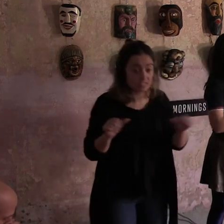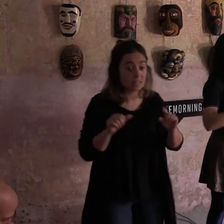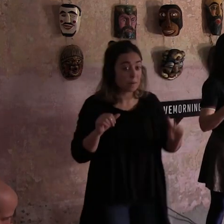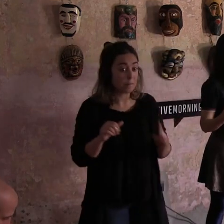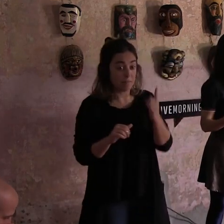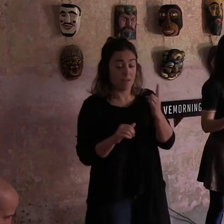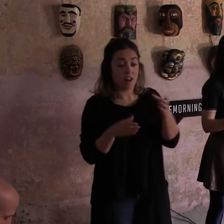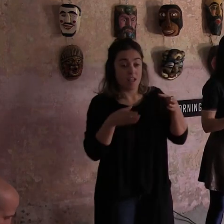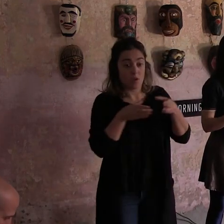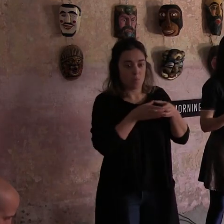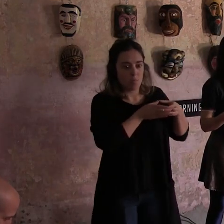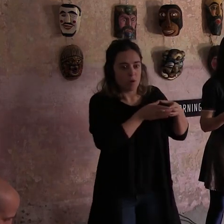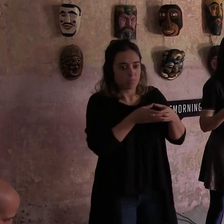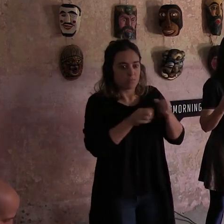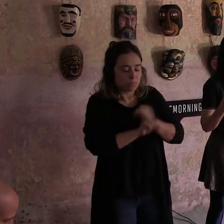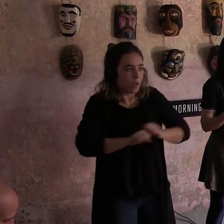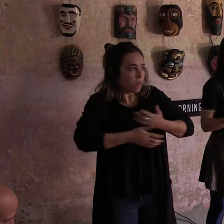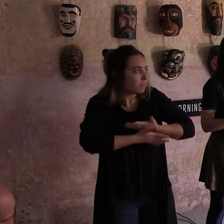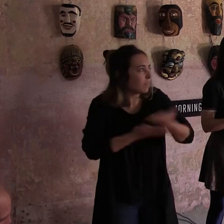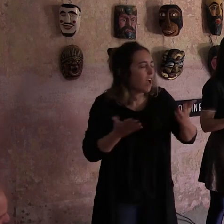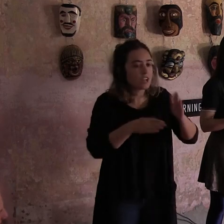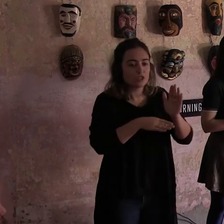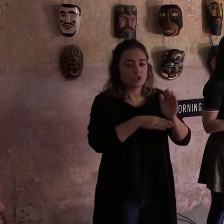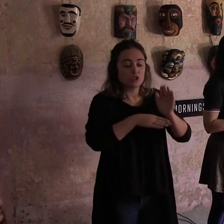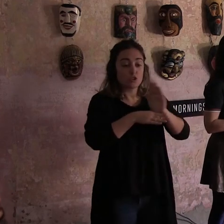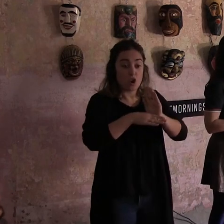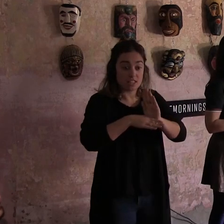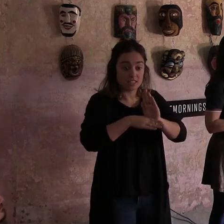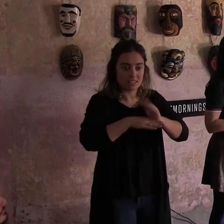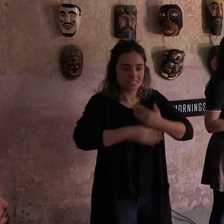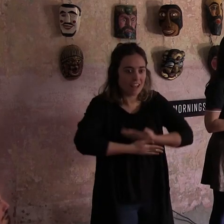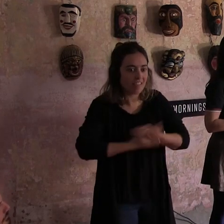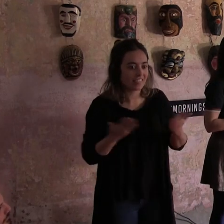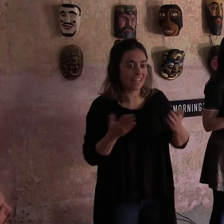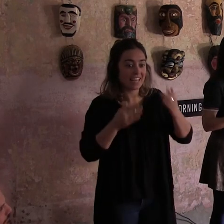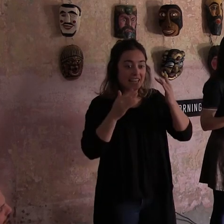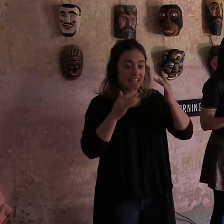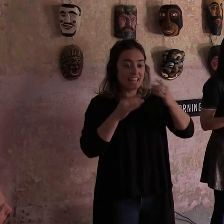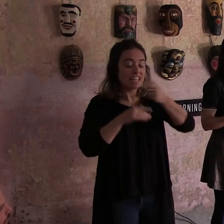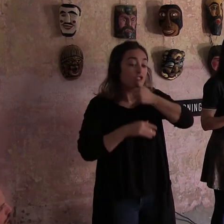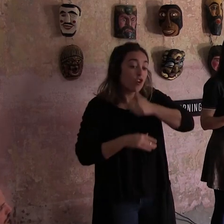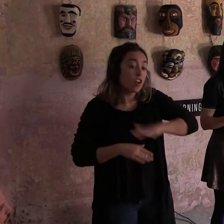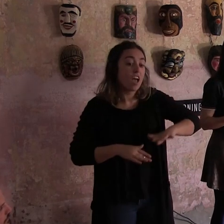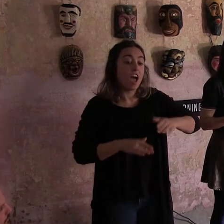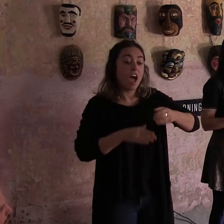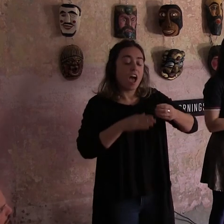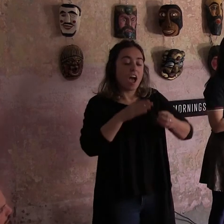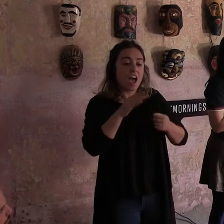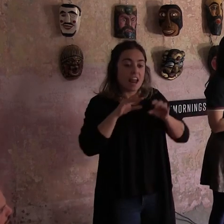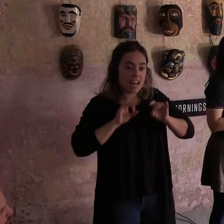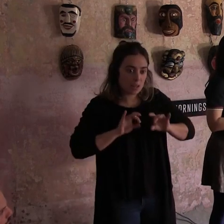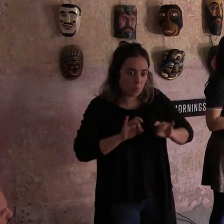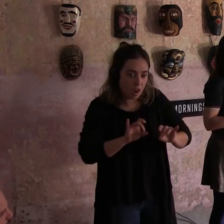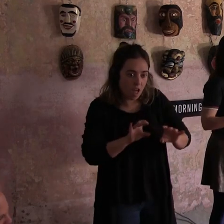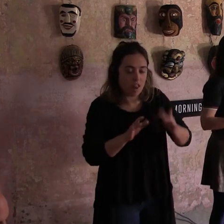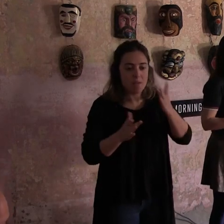espectáculo de gran escala, que lo hice en el Teatro Solís Grande, que fue Historia Natural de la Belleza. Y fue realmente un